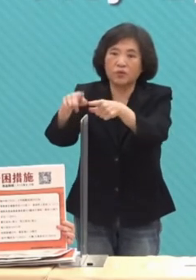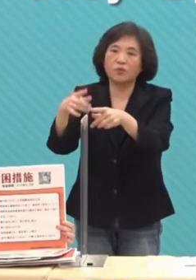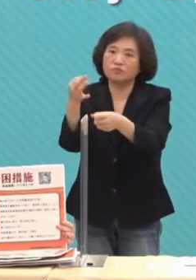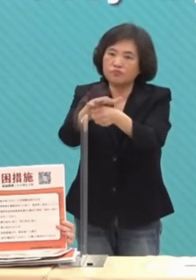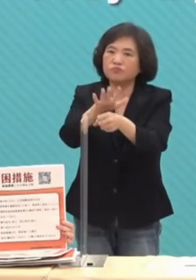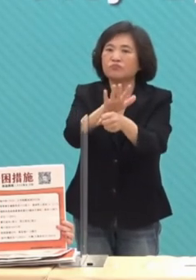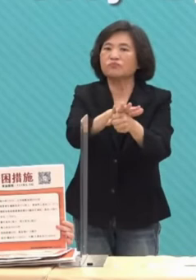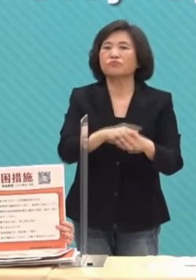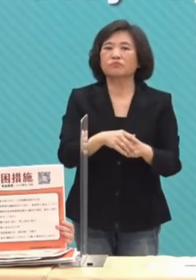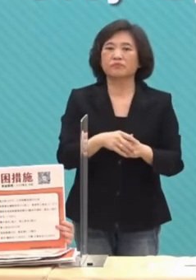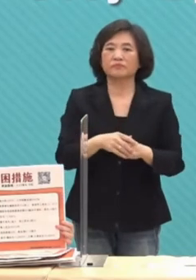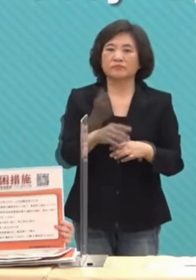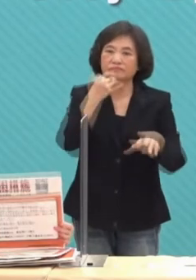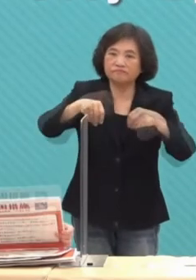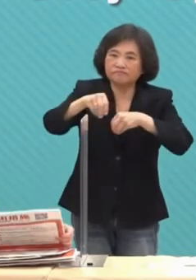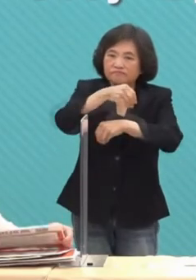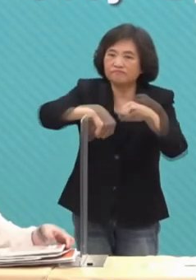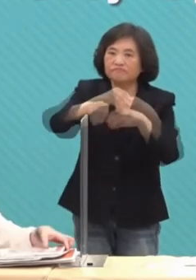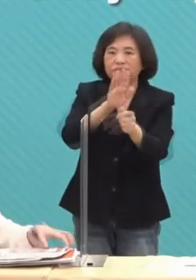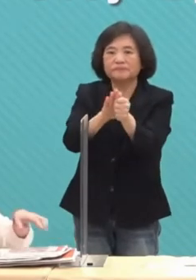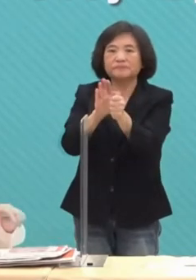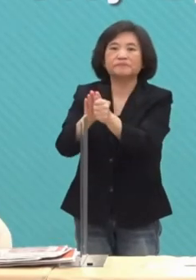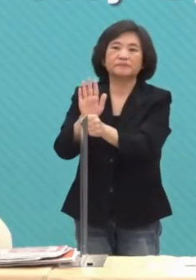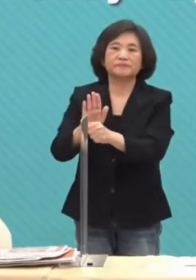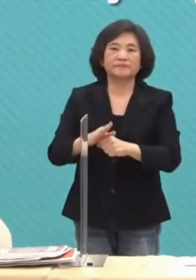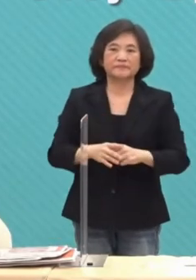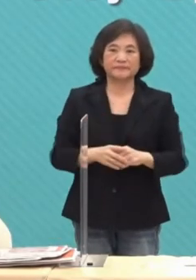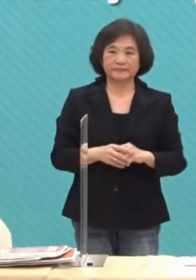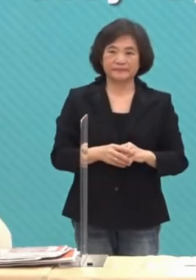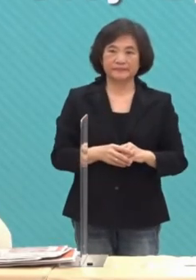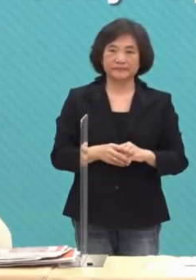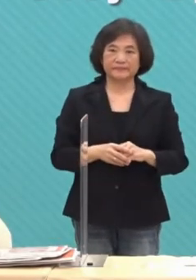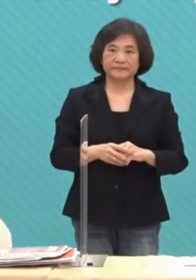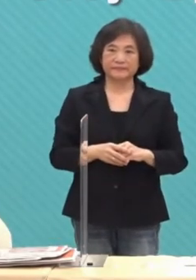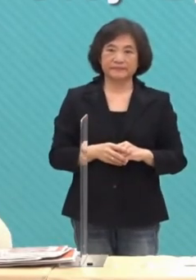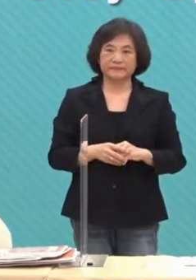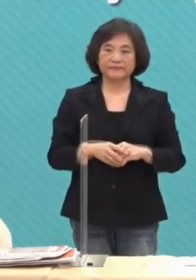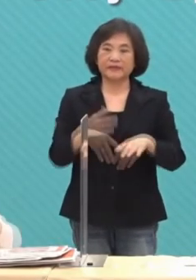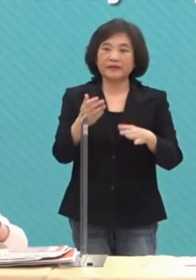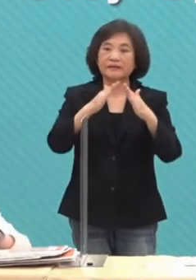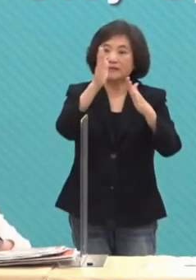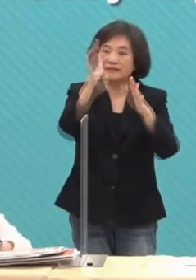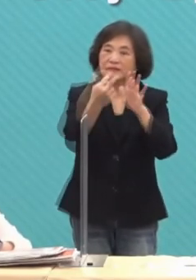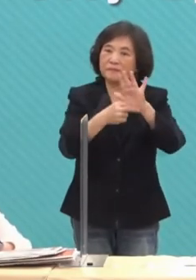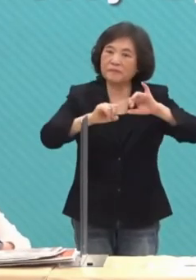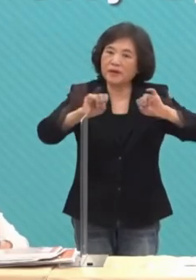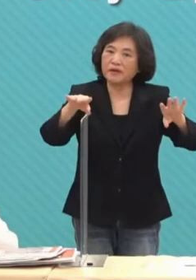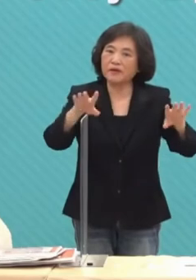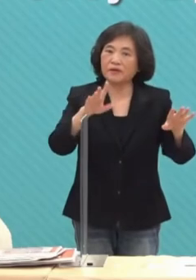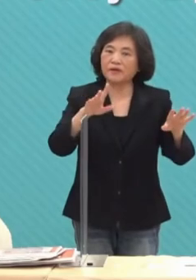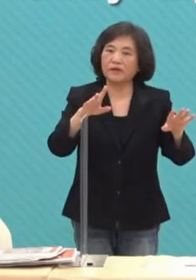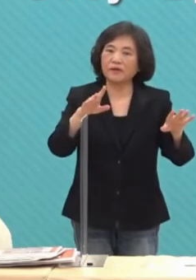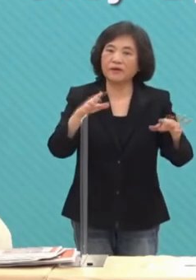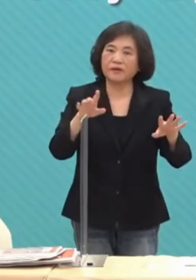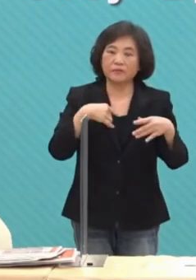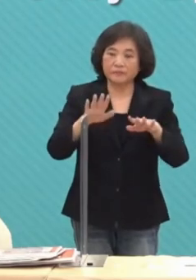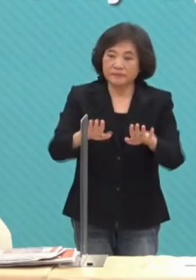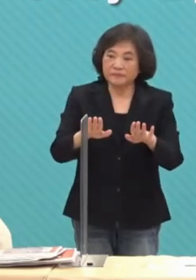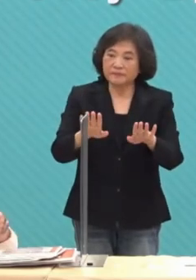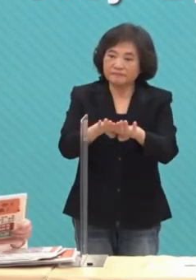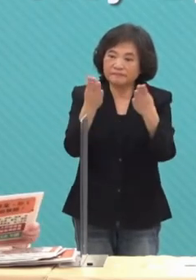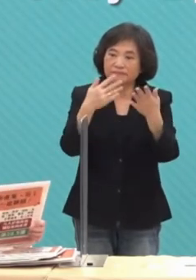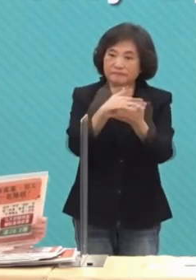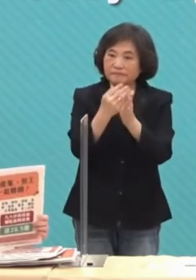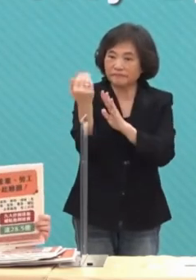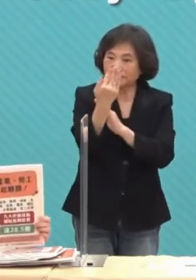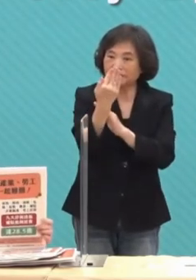分，其实都有一些的补助的一些的措施。那刚刚市长总和讲了，就是我们目前推出来